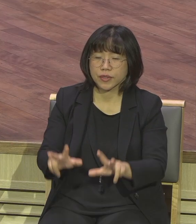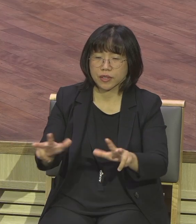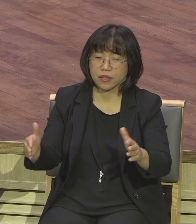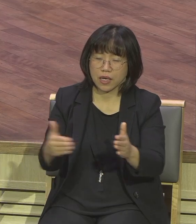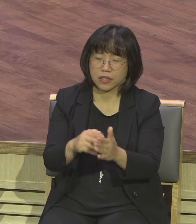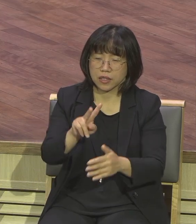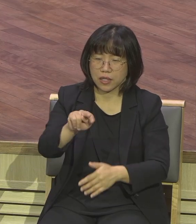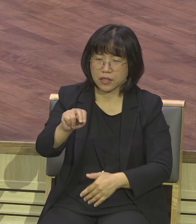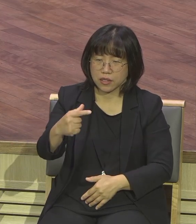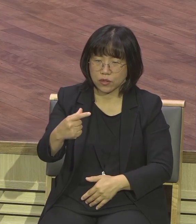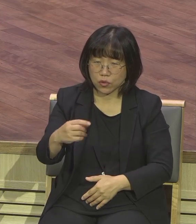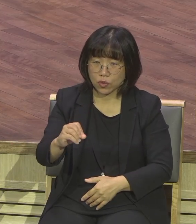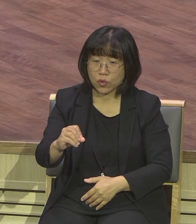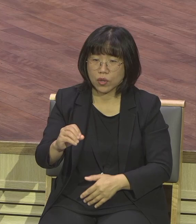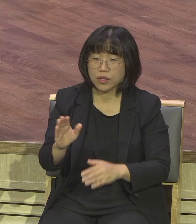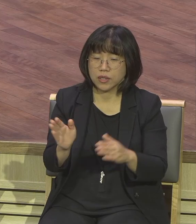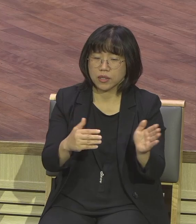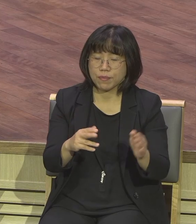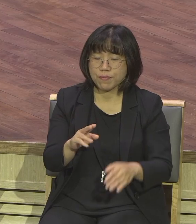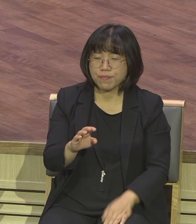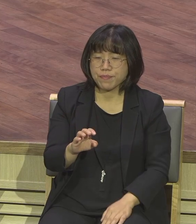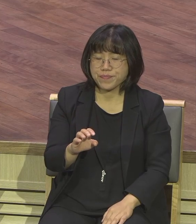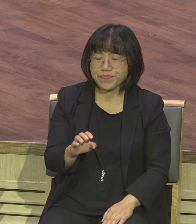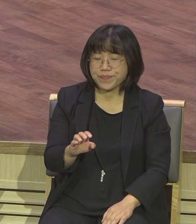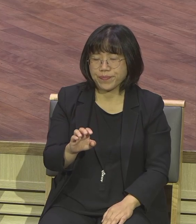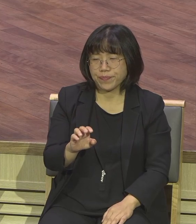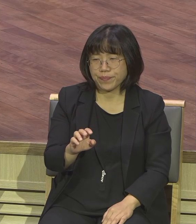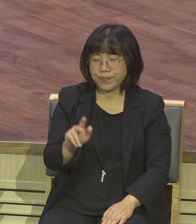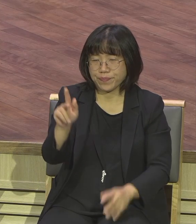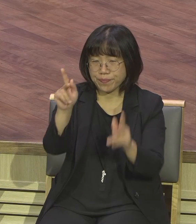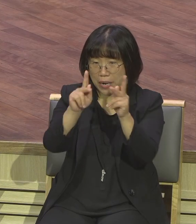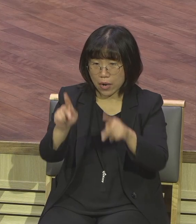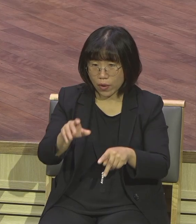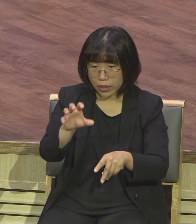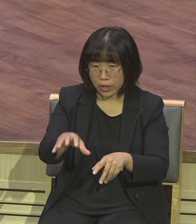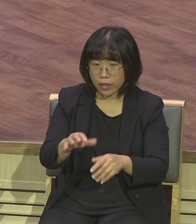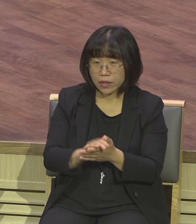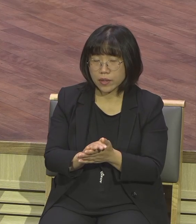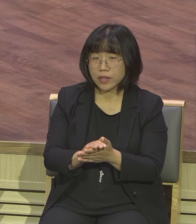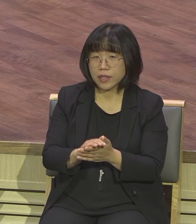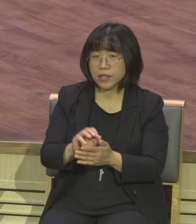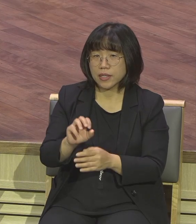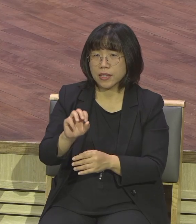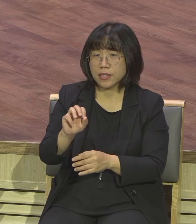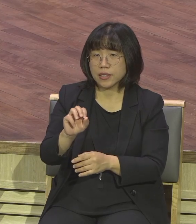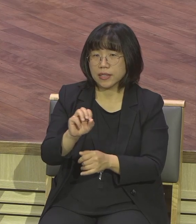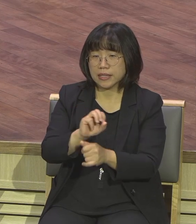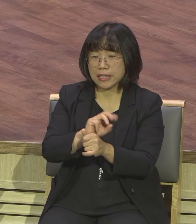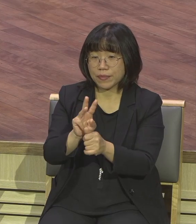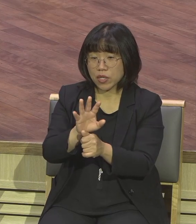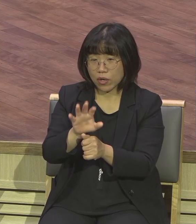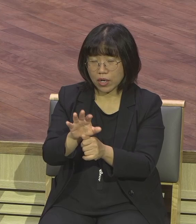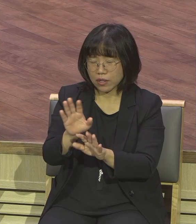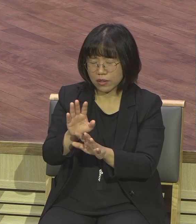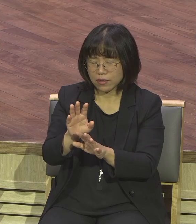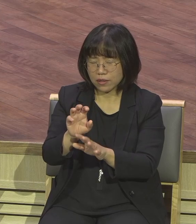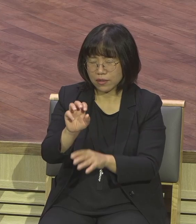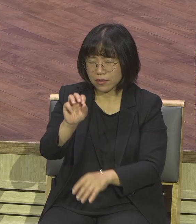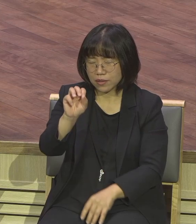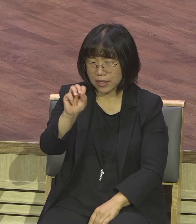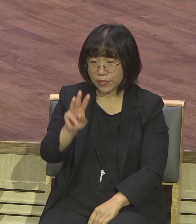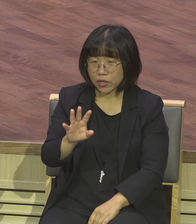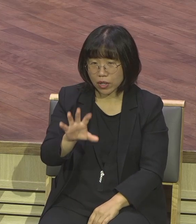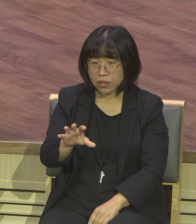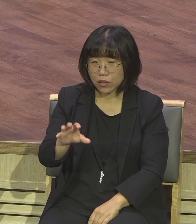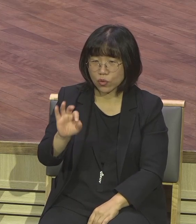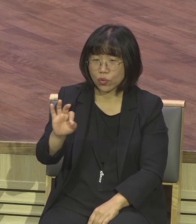활동을 하고 있고 필리핀의 팔라완에도 그렇게 그 돈을 그 삼성에서 하는 거 5억 받아가지고 거기서 시작을 해가지고 NGO 시작을